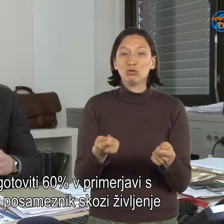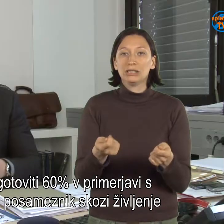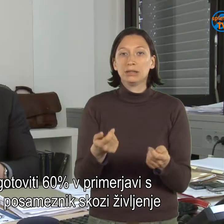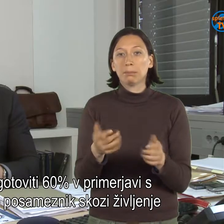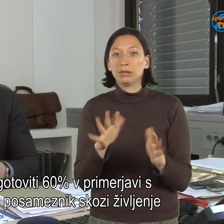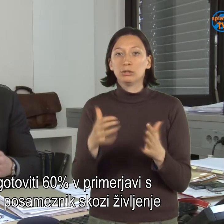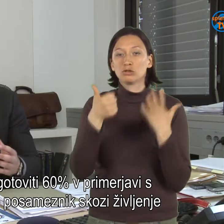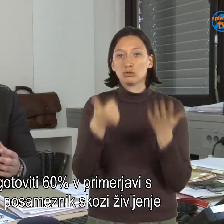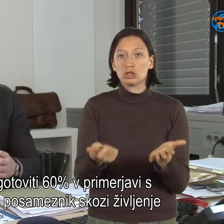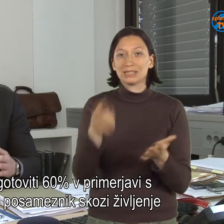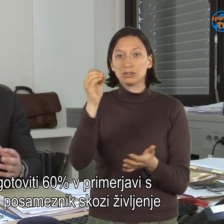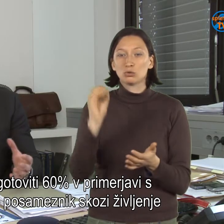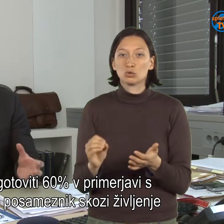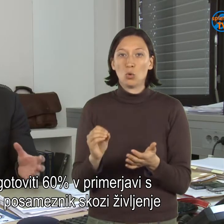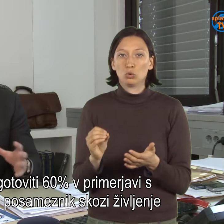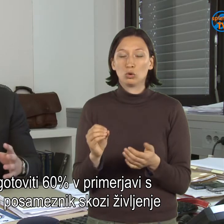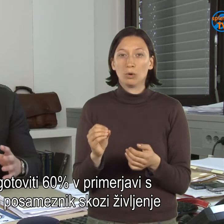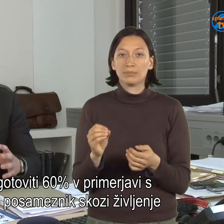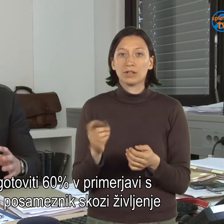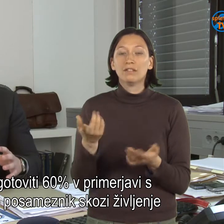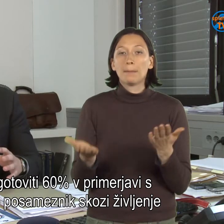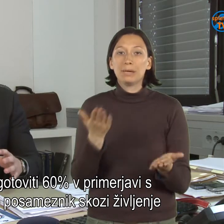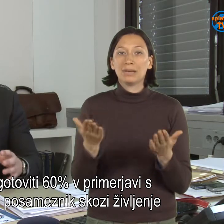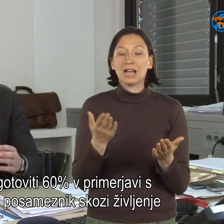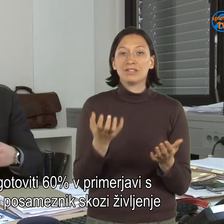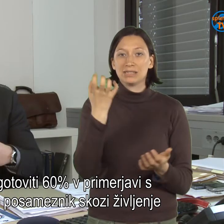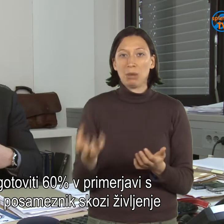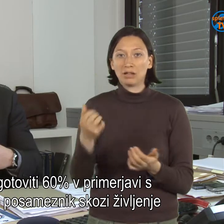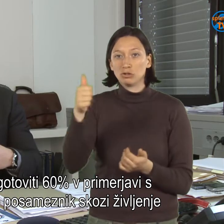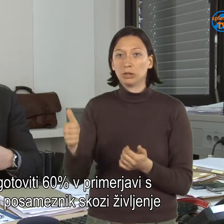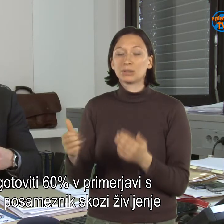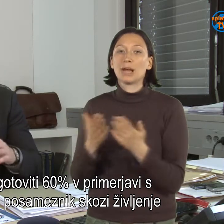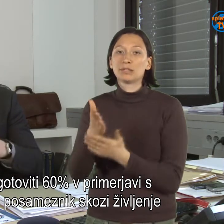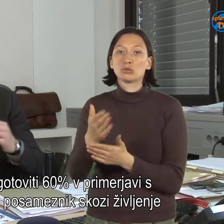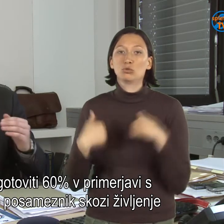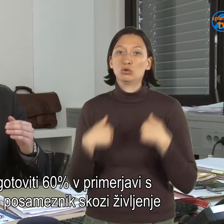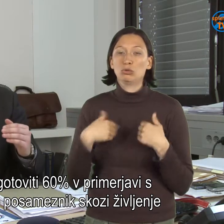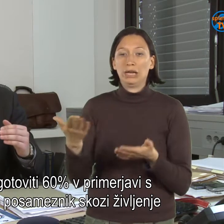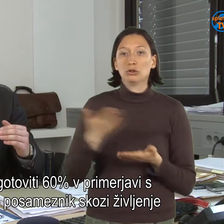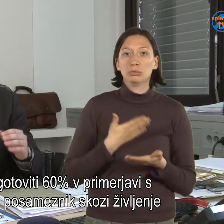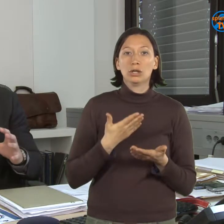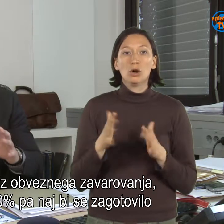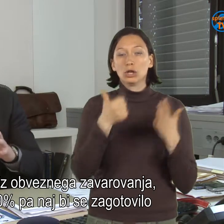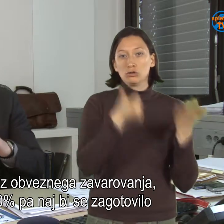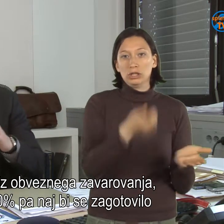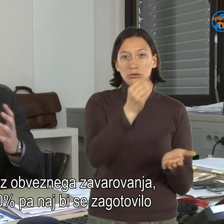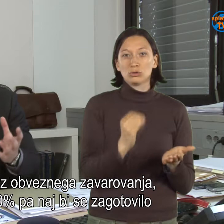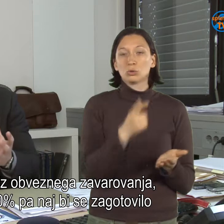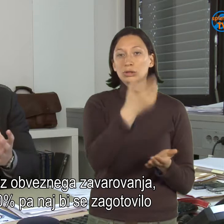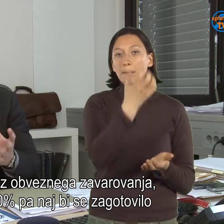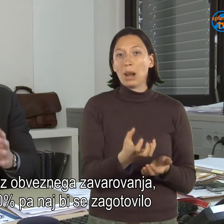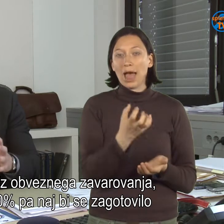nekako približno 60% v primerjavi s plačo, ki jo posameznik skozi življenje prejemal. Nekje